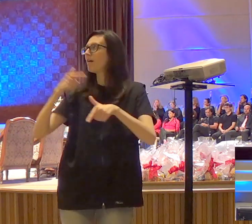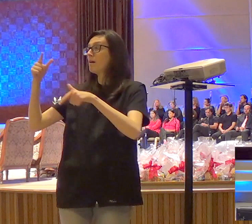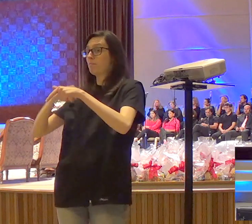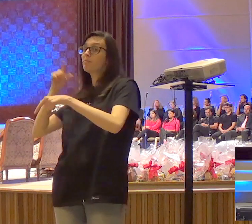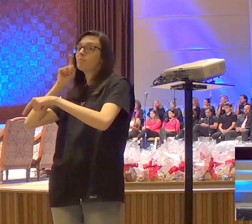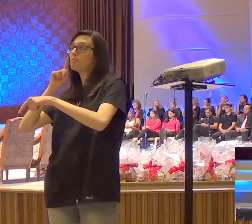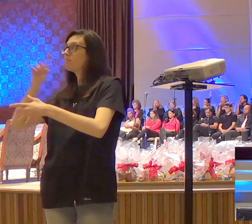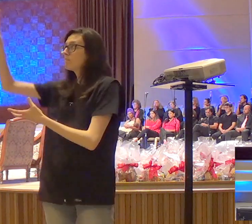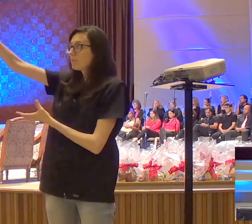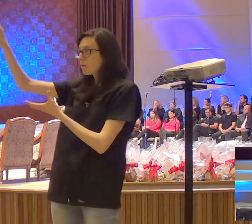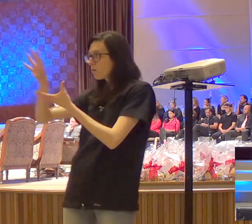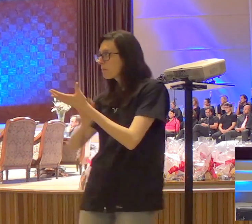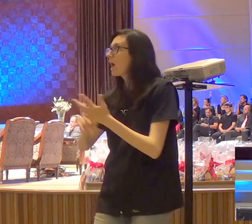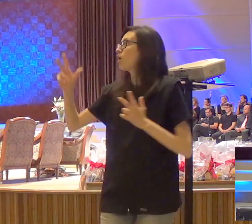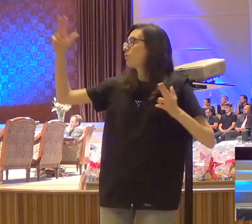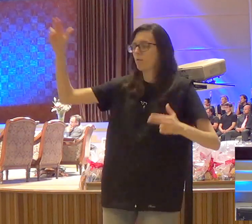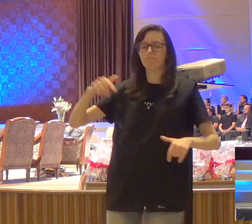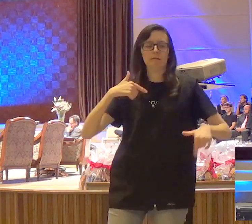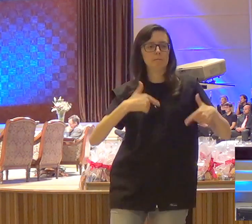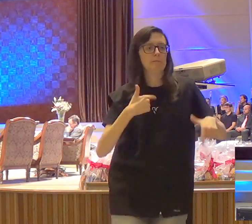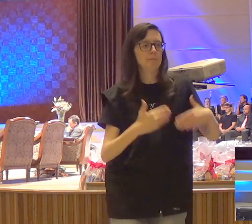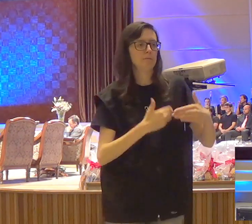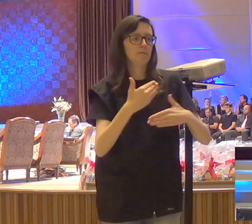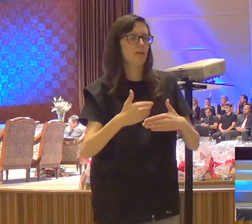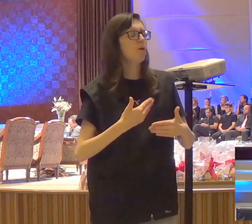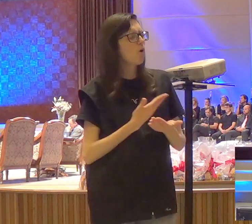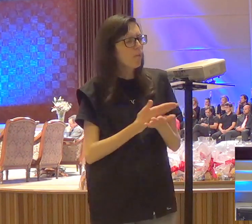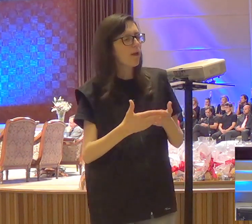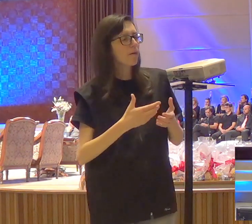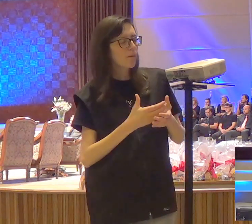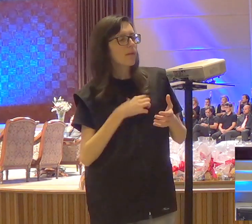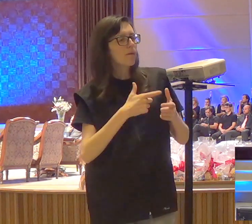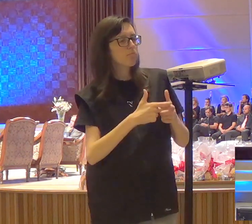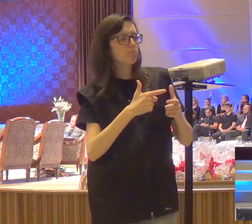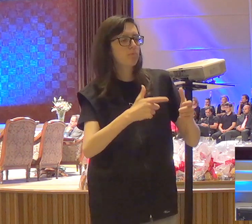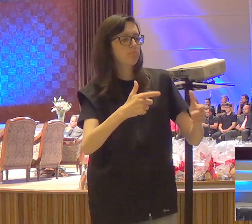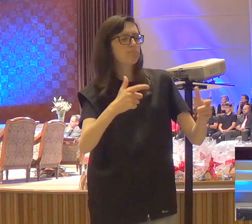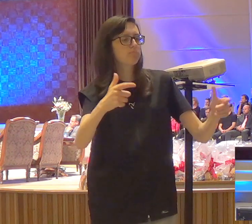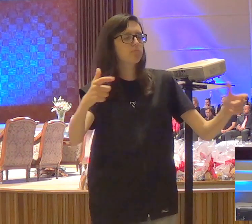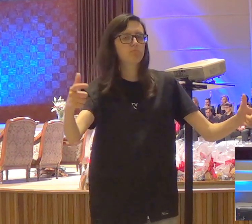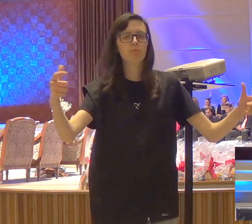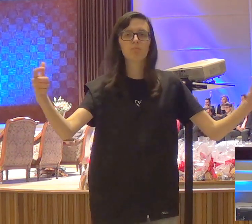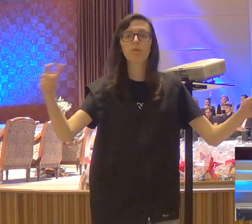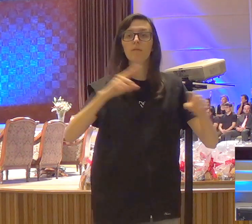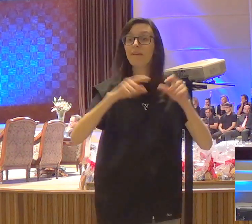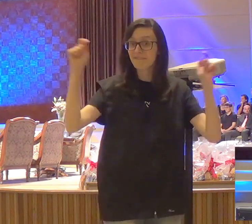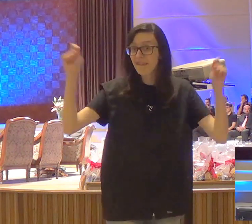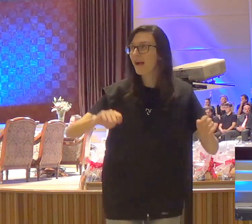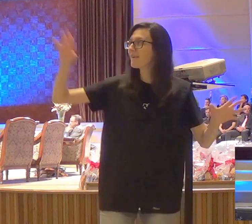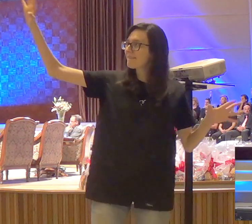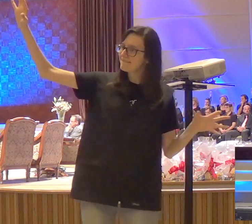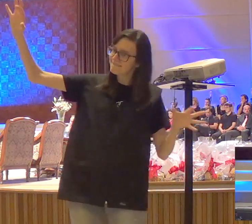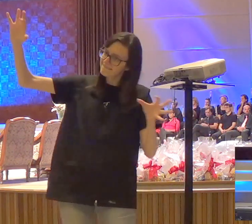todo o Brasil. Defy Ventures, a Defy Ventures will partner with Luis Carlos. Vai se tornar parceira com o